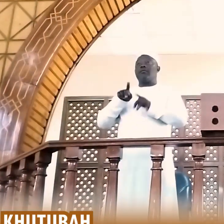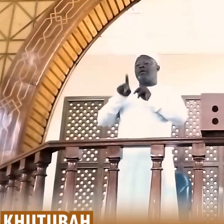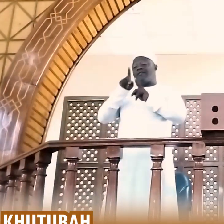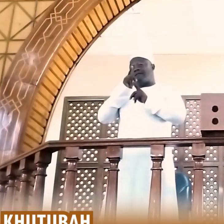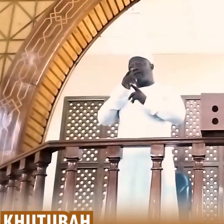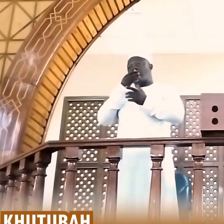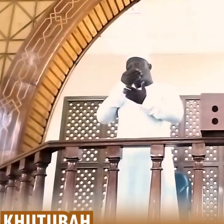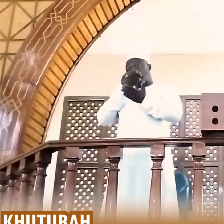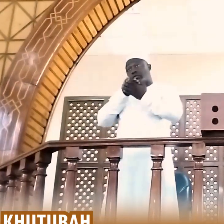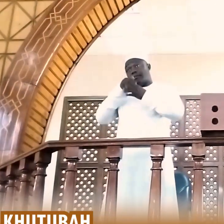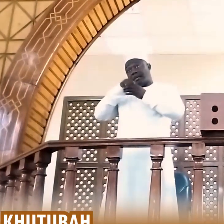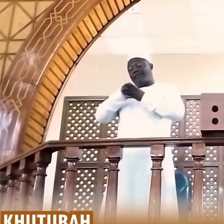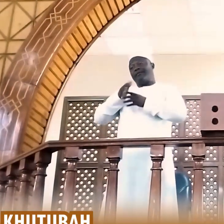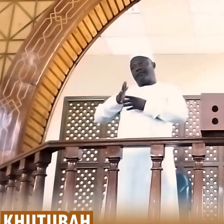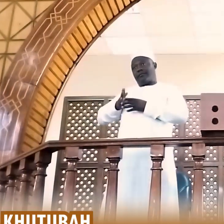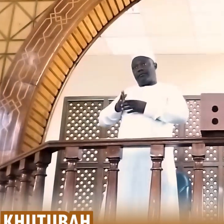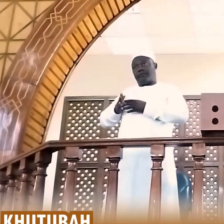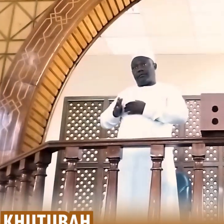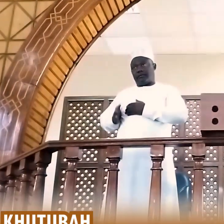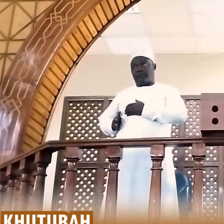وخلق منها زوجها